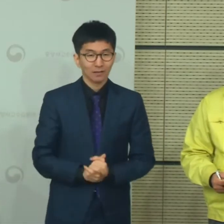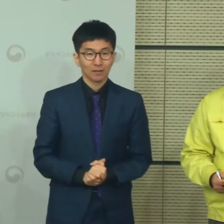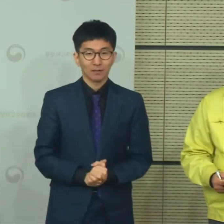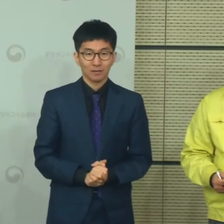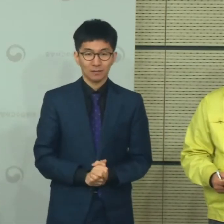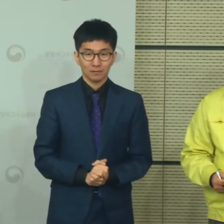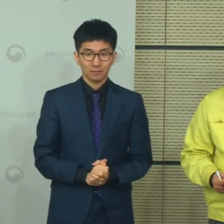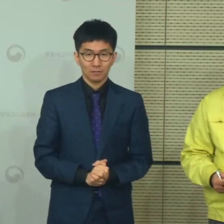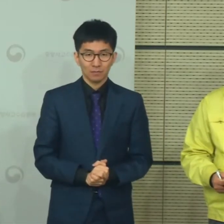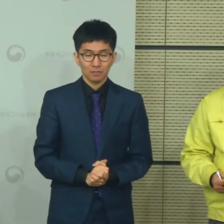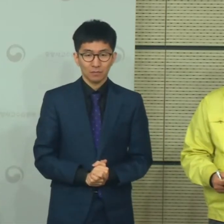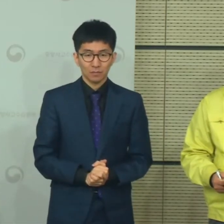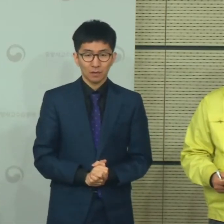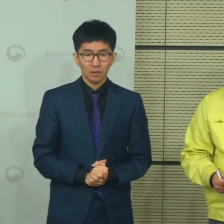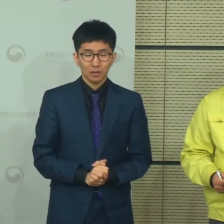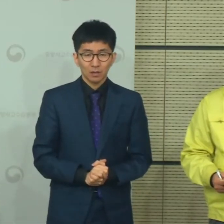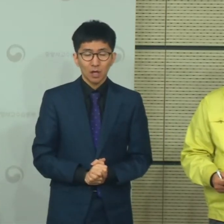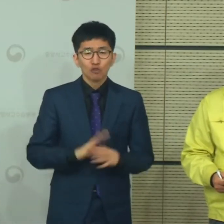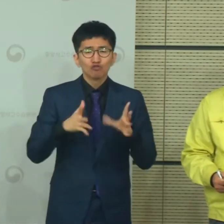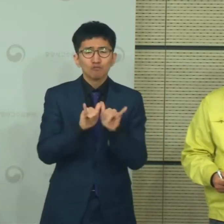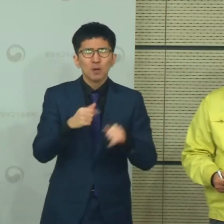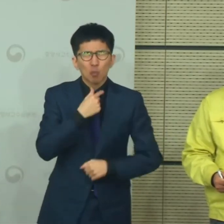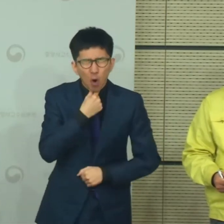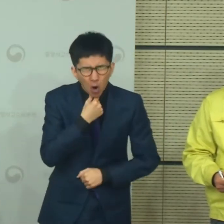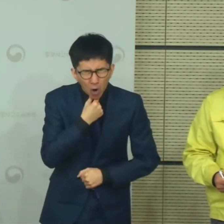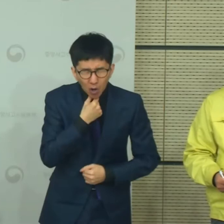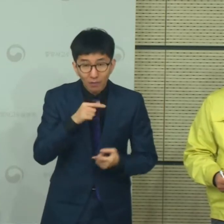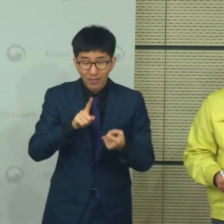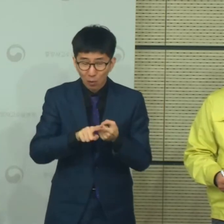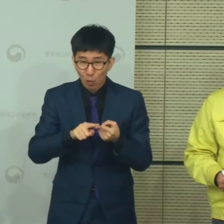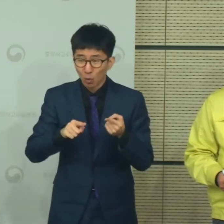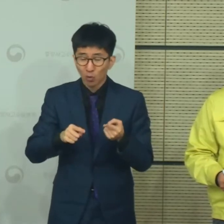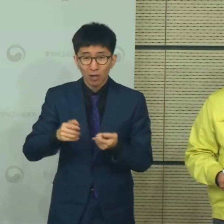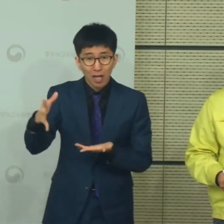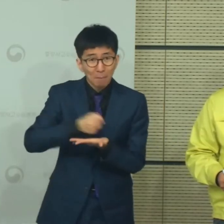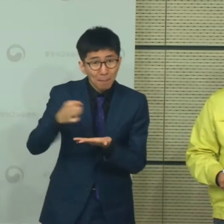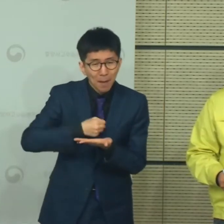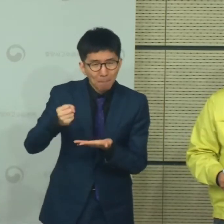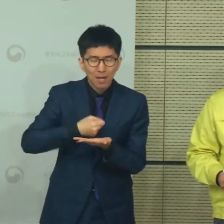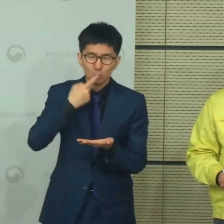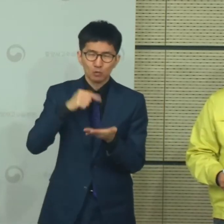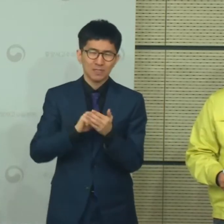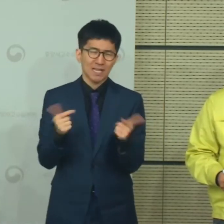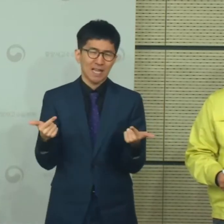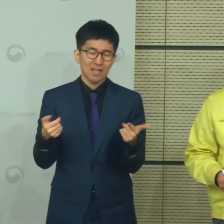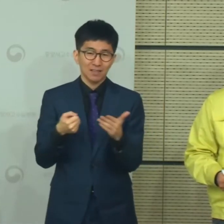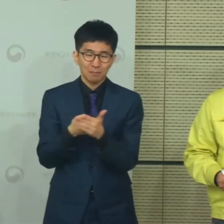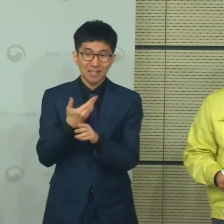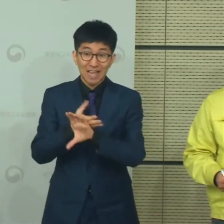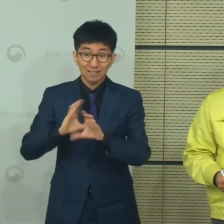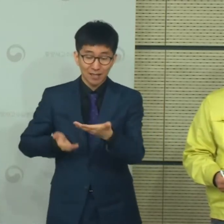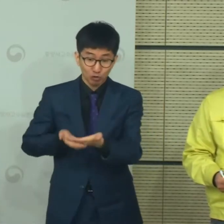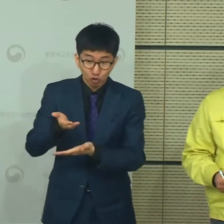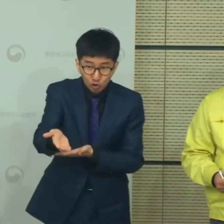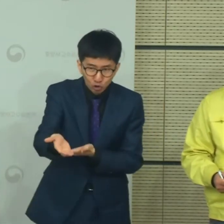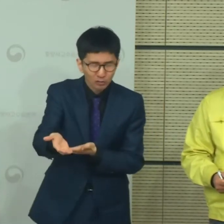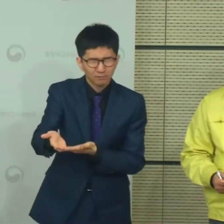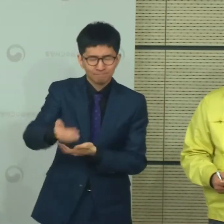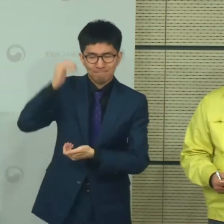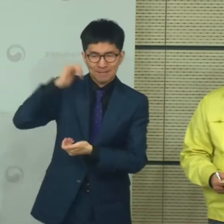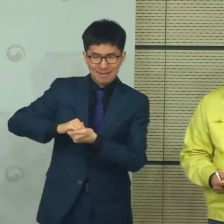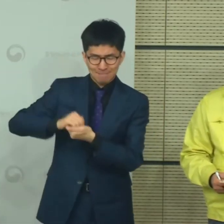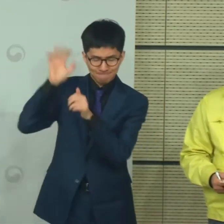마스크 원활한 공급에 차질이 있어서 이제 해외로 수출되는 물량을 제한해서 실질적으로